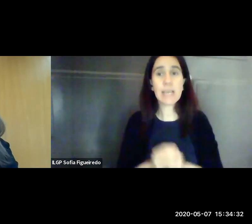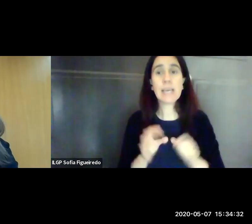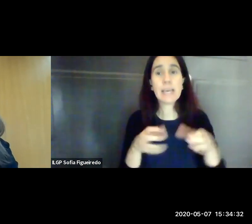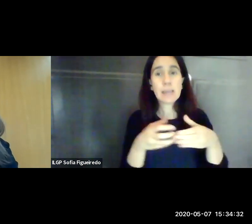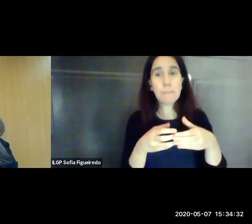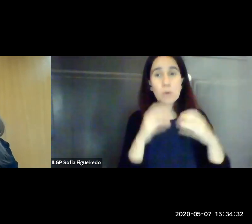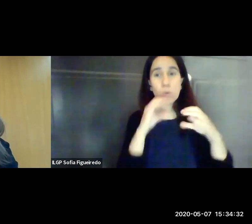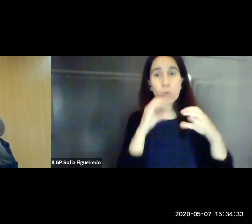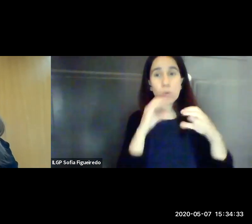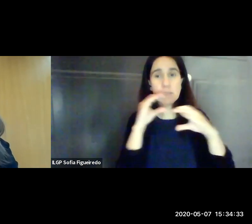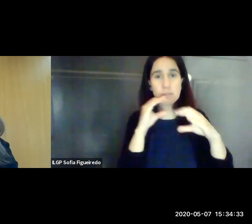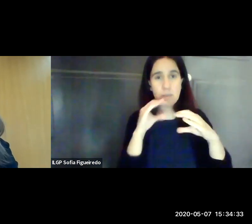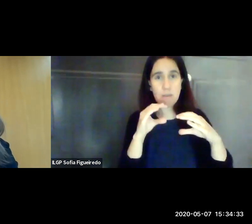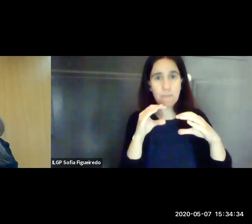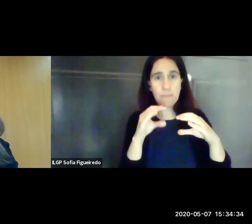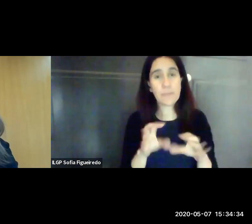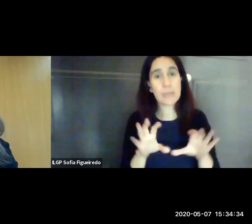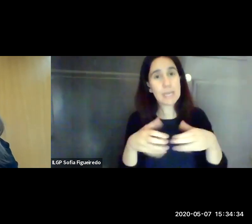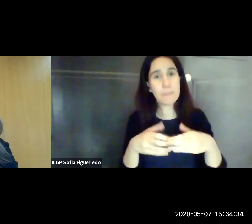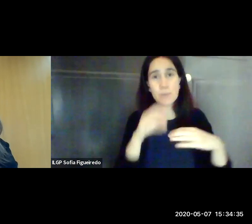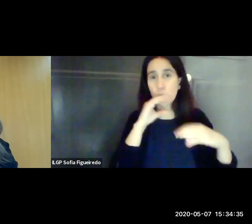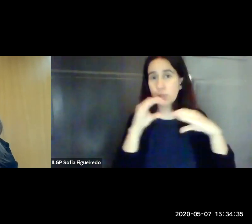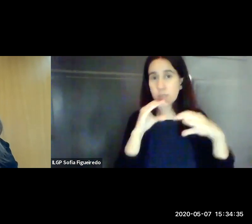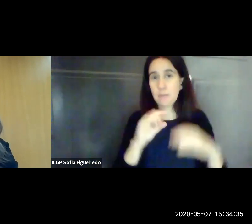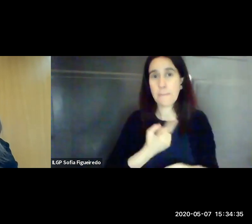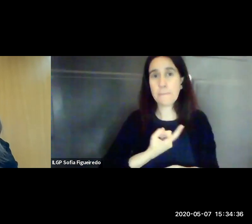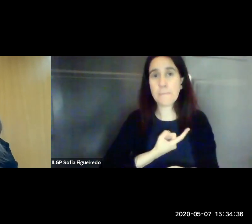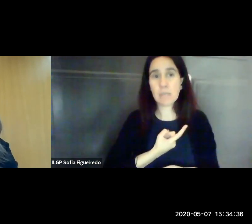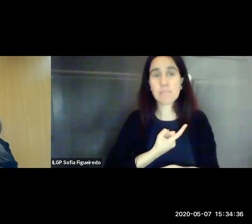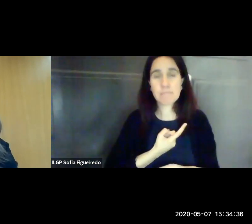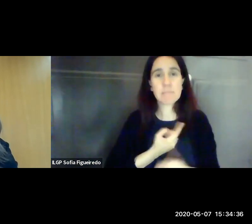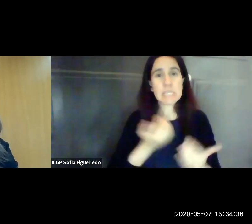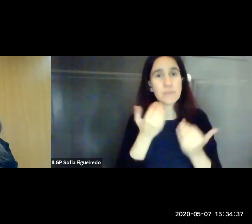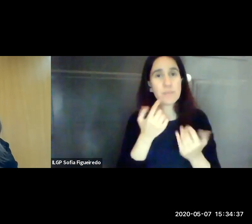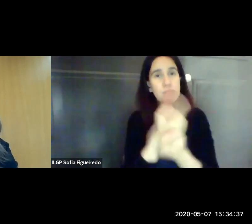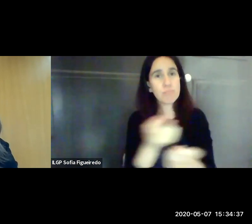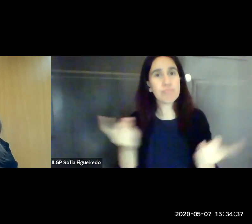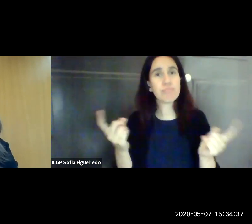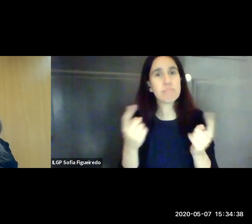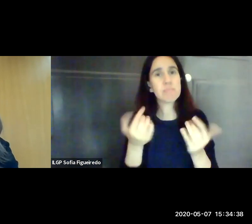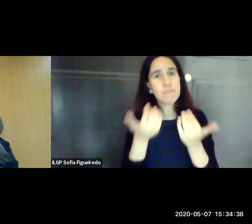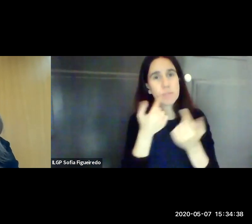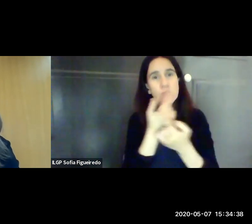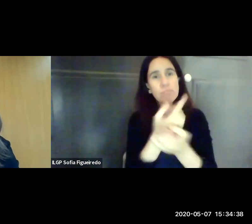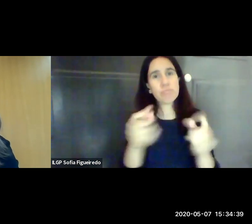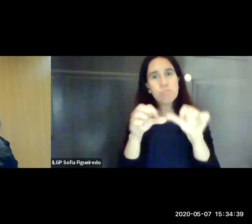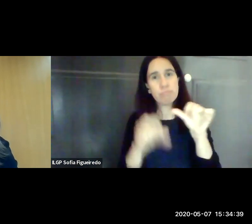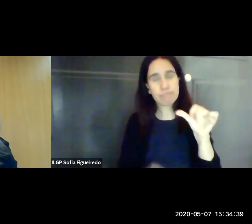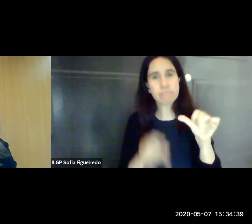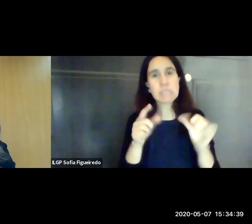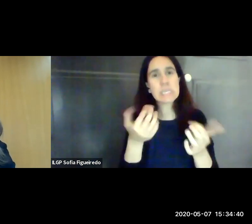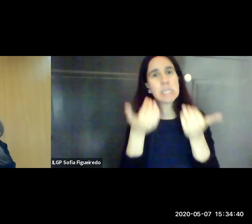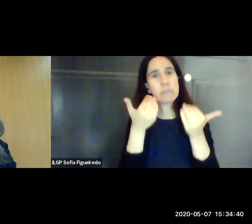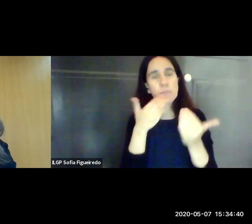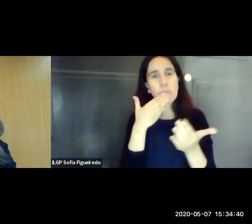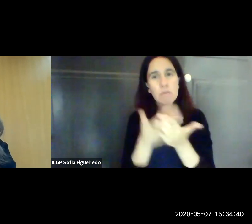equipas, a comunicação na equipa implica a informação, a transmissão da informação, garantir que essa informação é